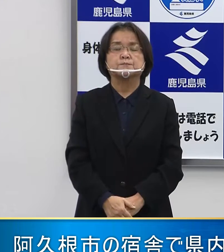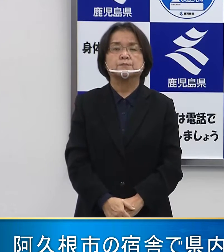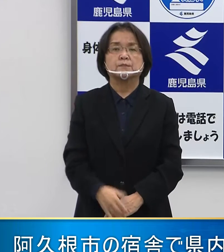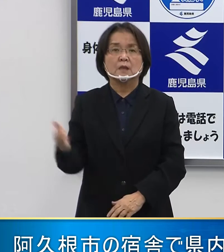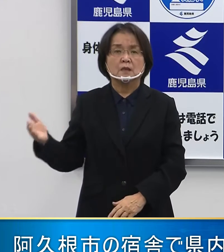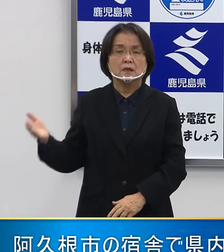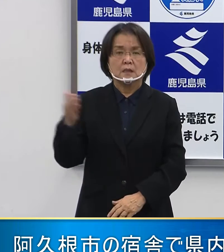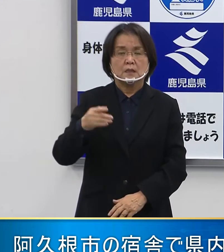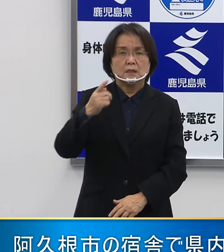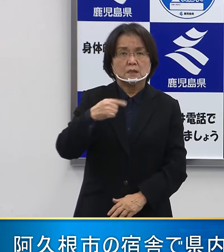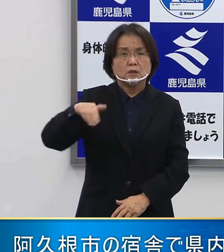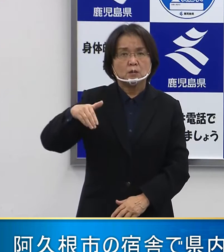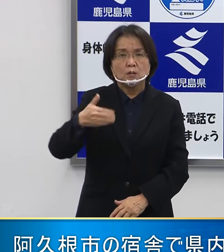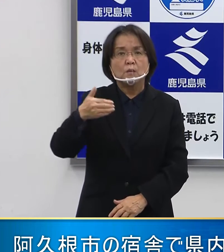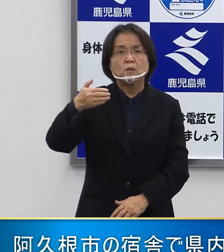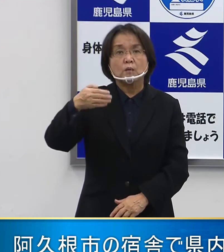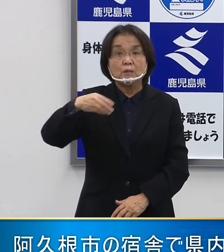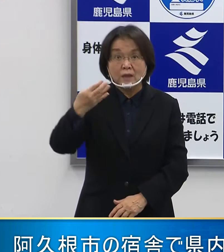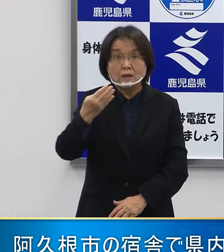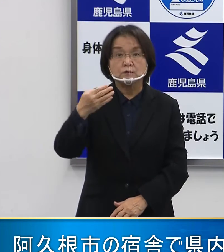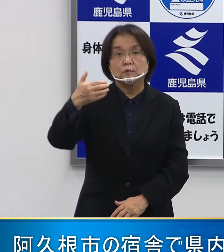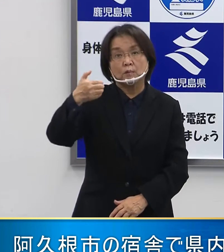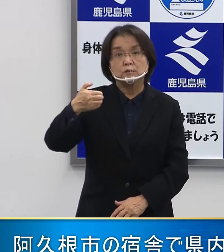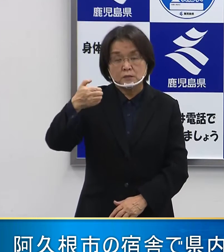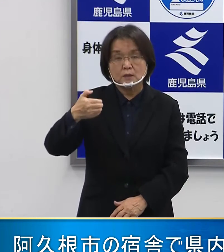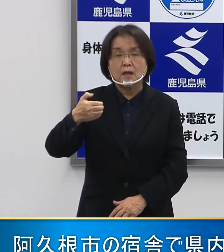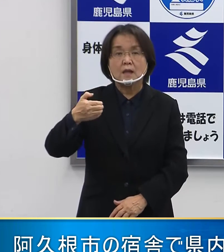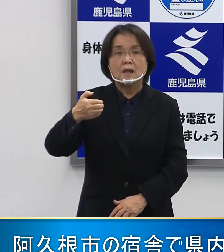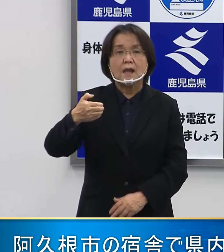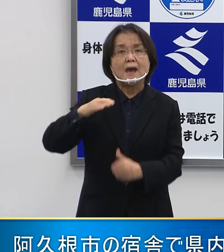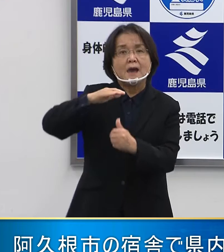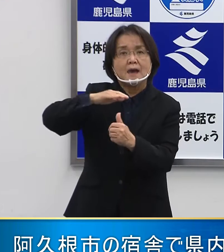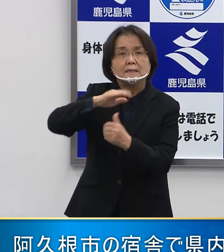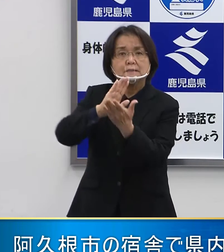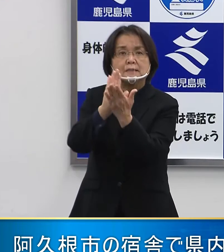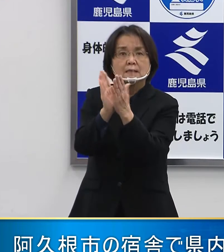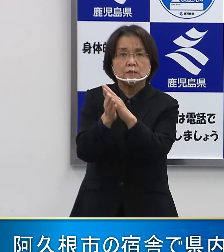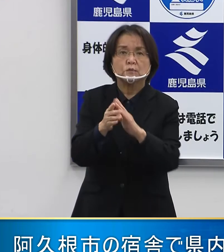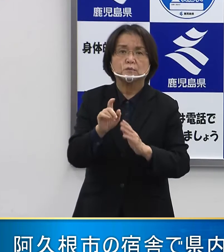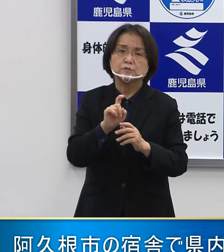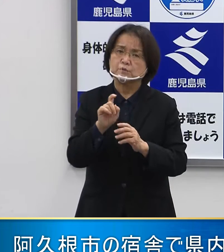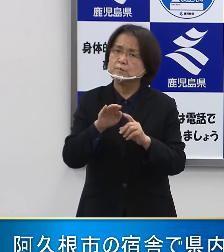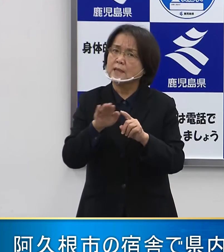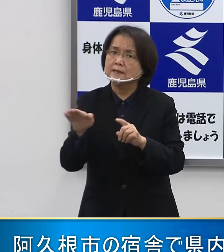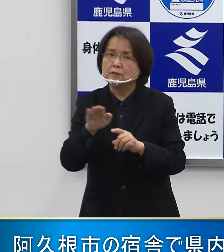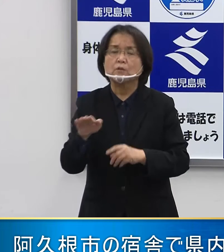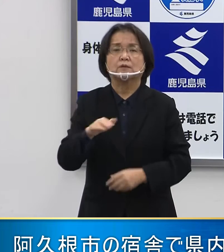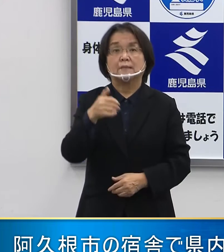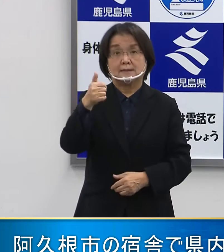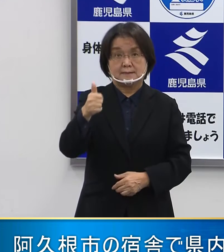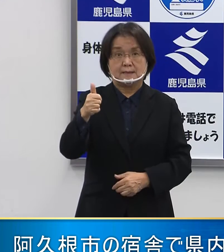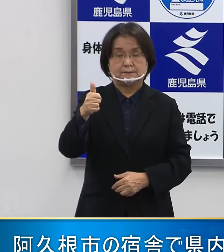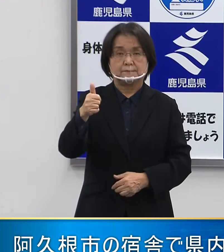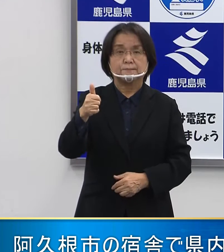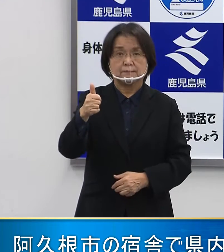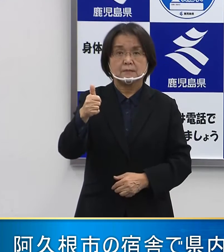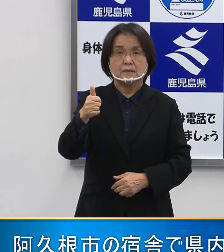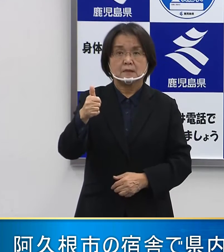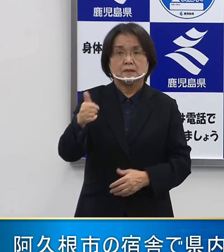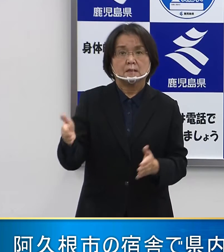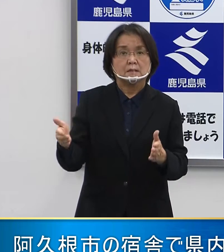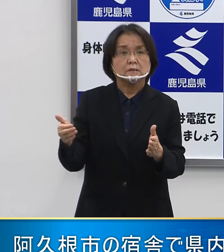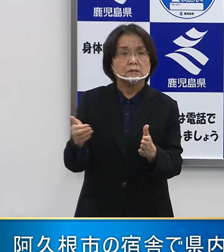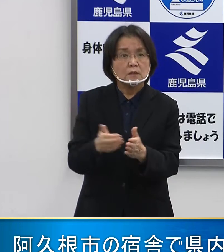次に1450例目の方は愛知県在住の10代の男性です以上の方々